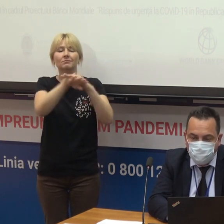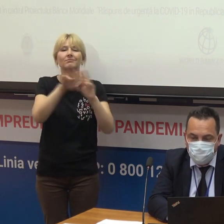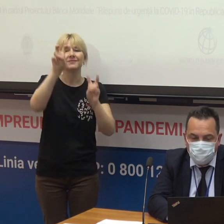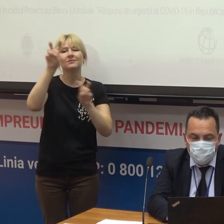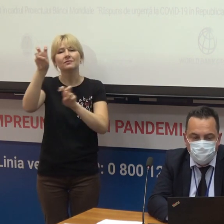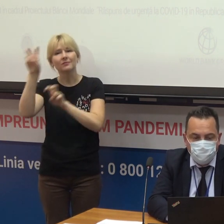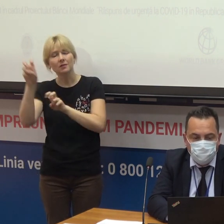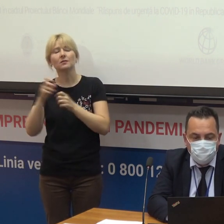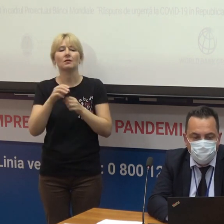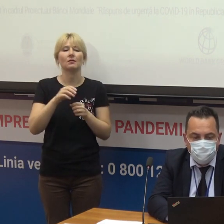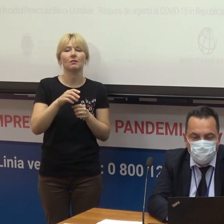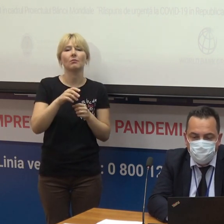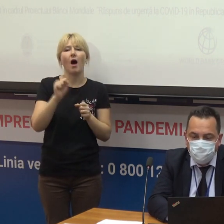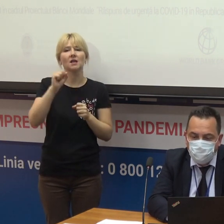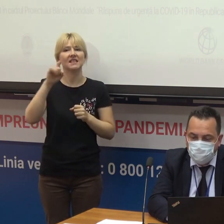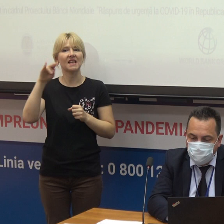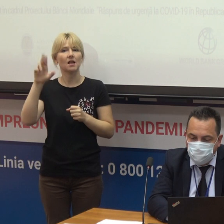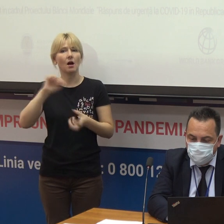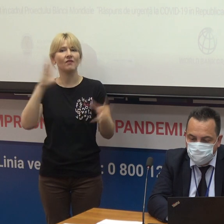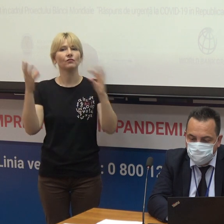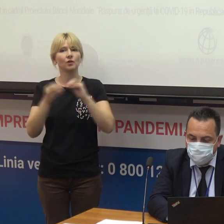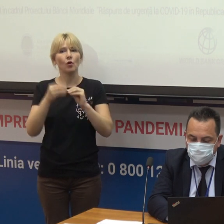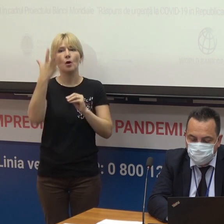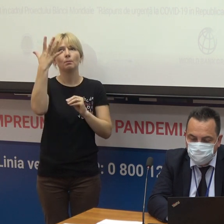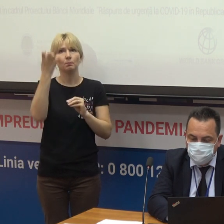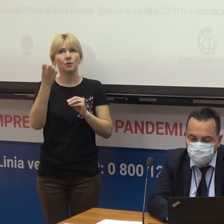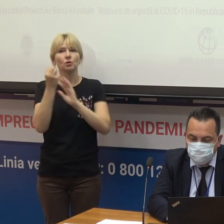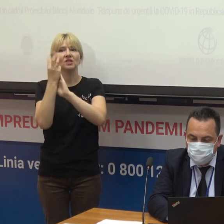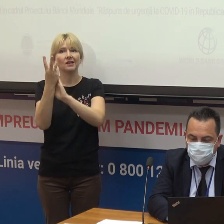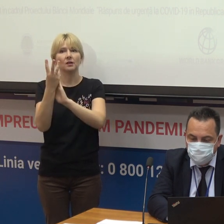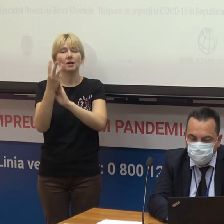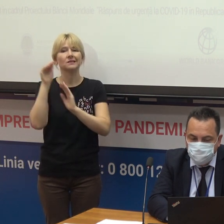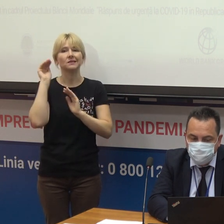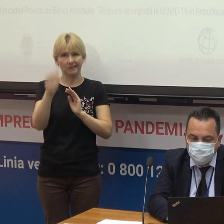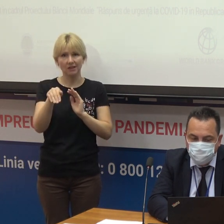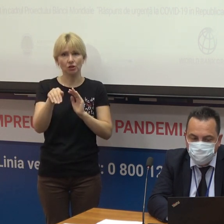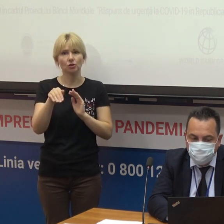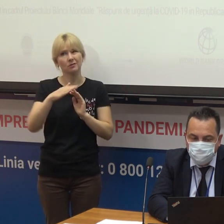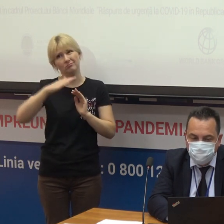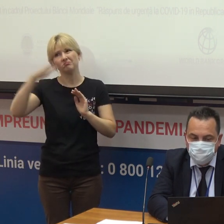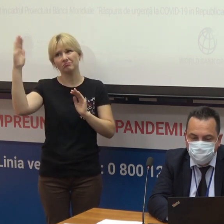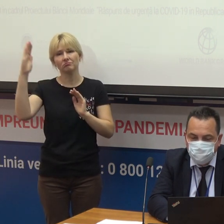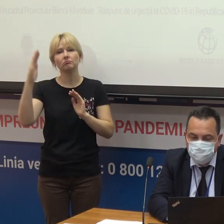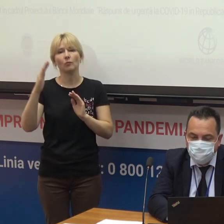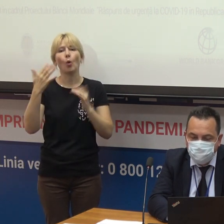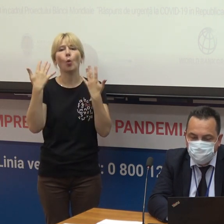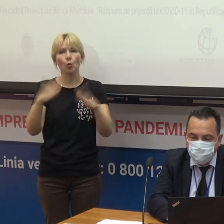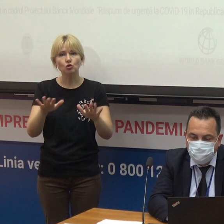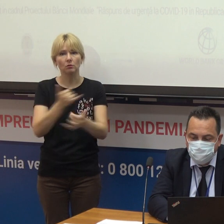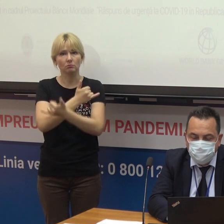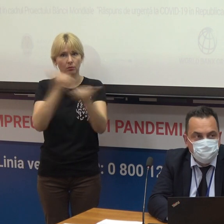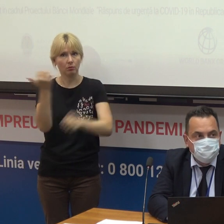fiecare tip, AstraZeneca din totalul de 513.600 sunt administrate